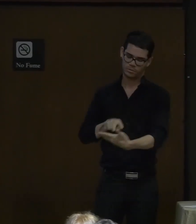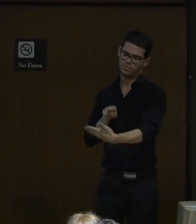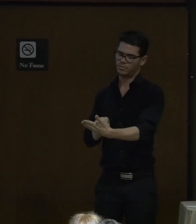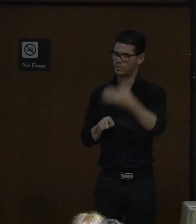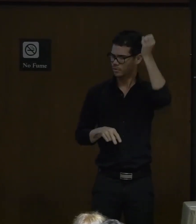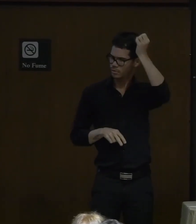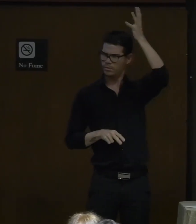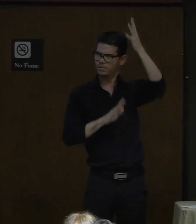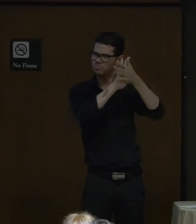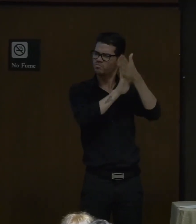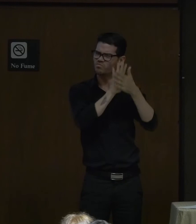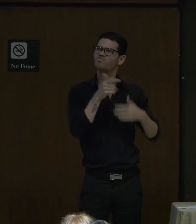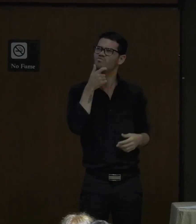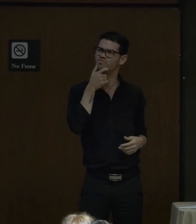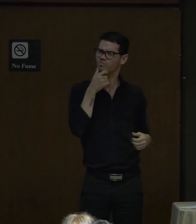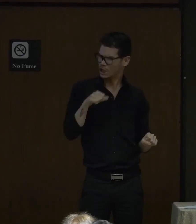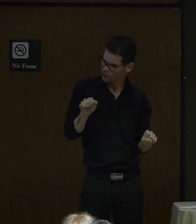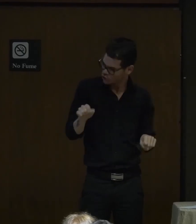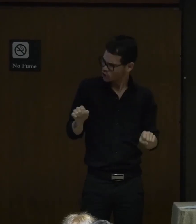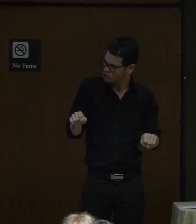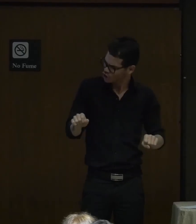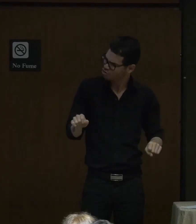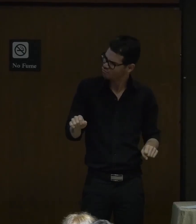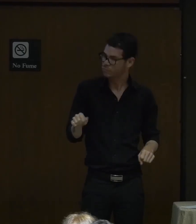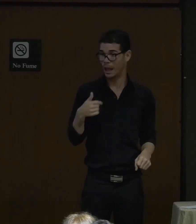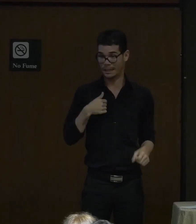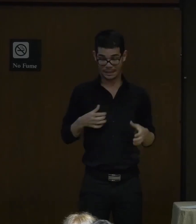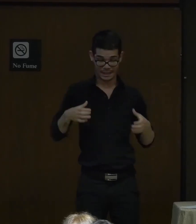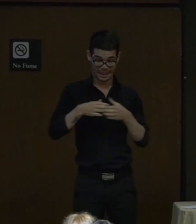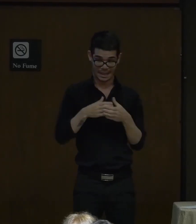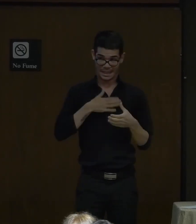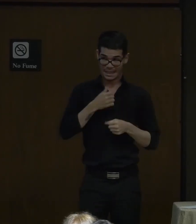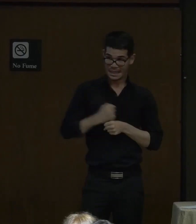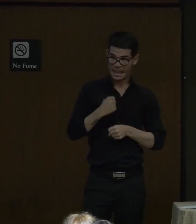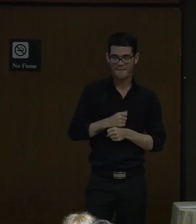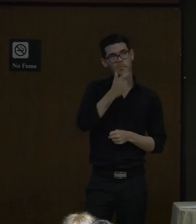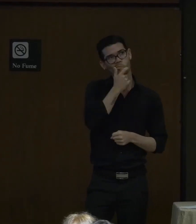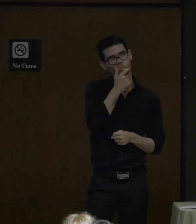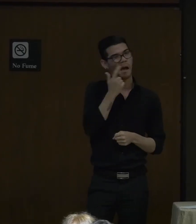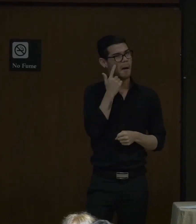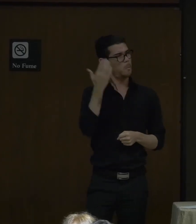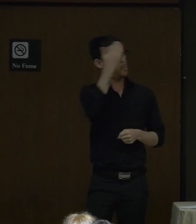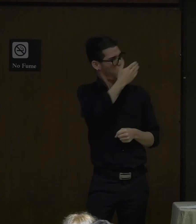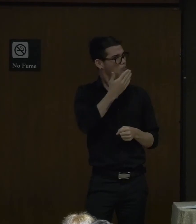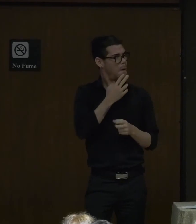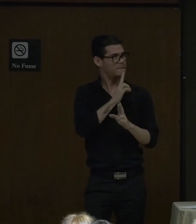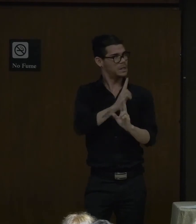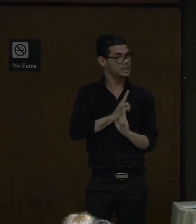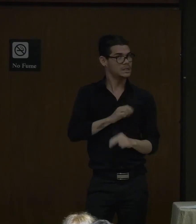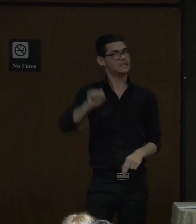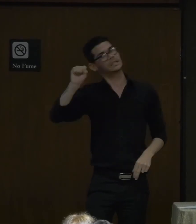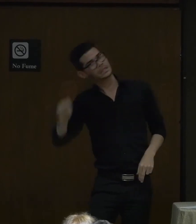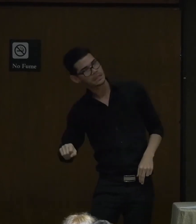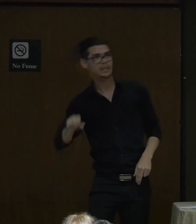tiempo. Entonces, para intentar contestar esta pregunta, diseñamos un experimento que,